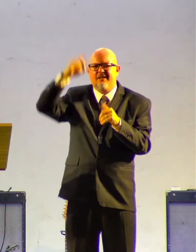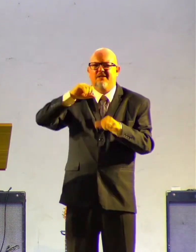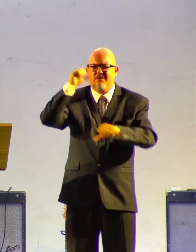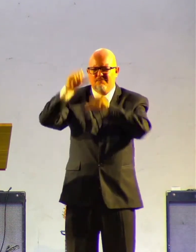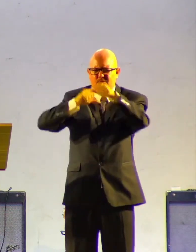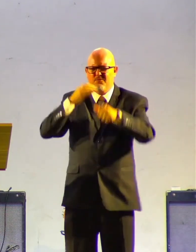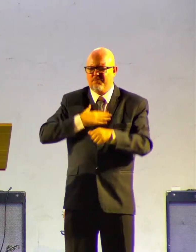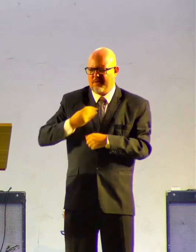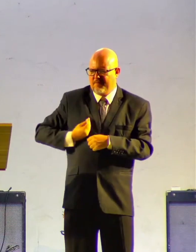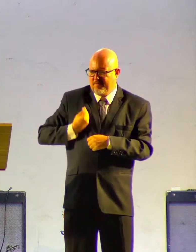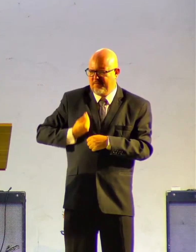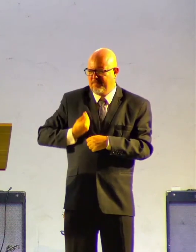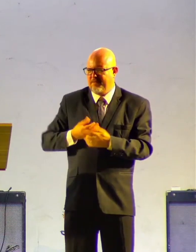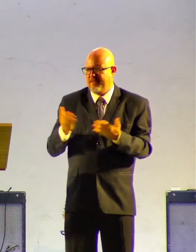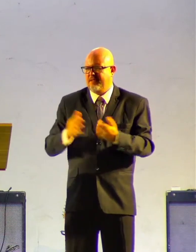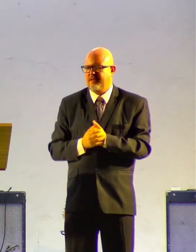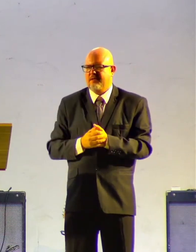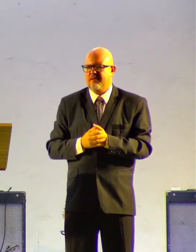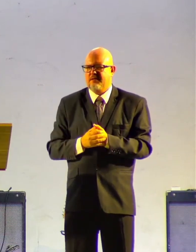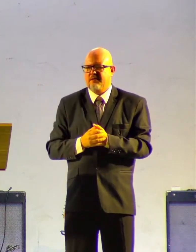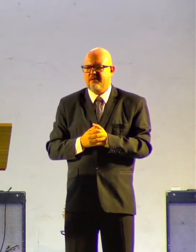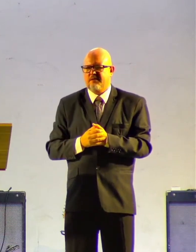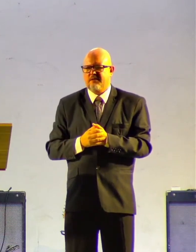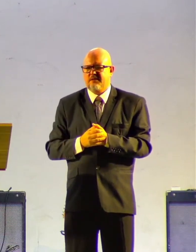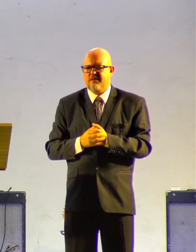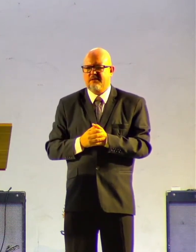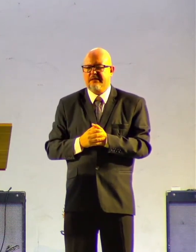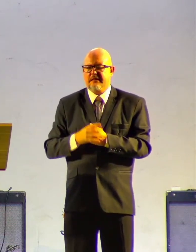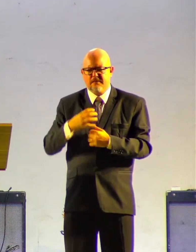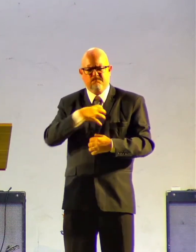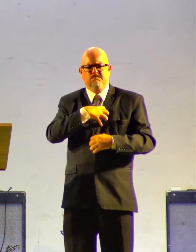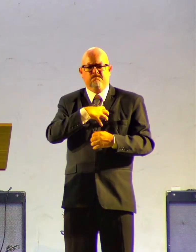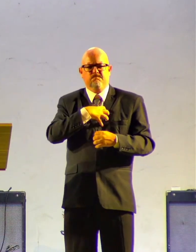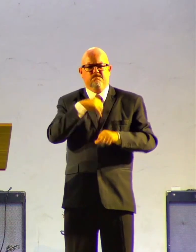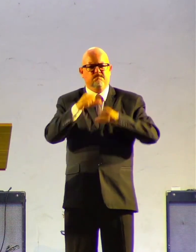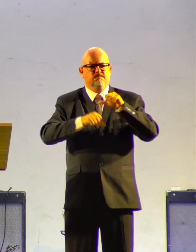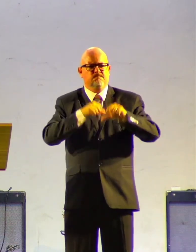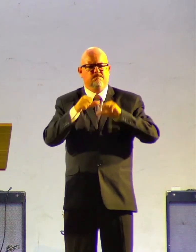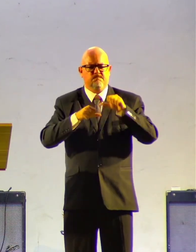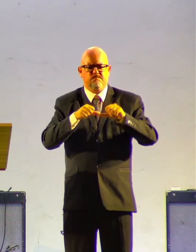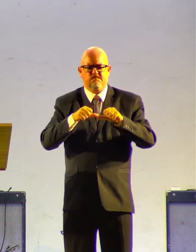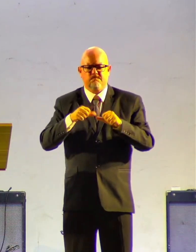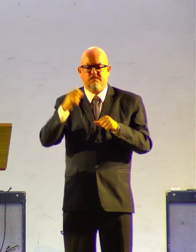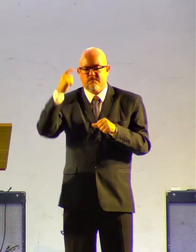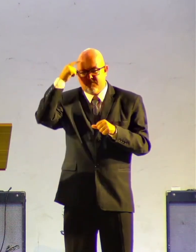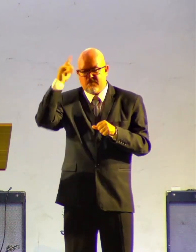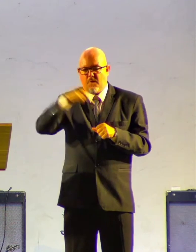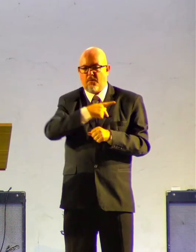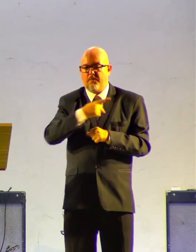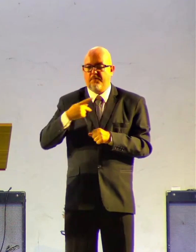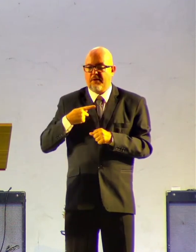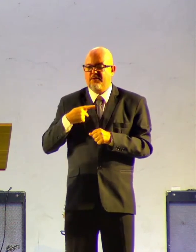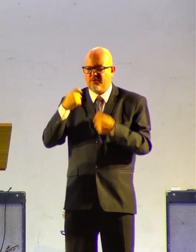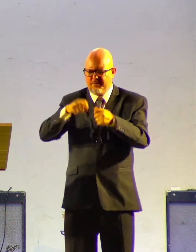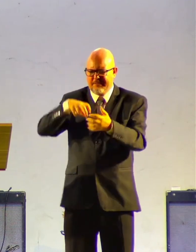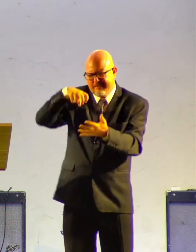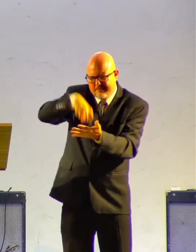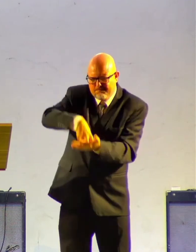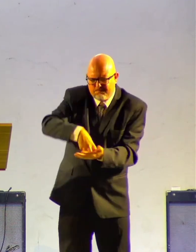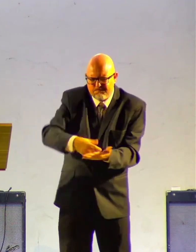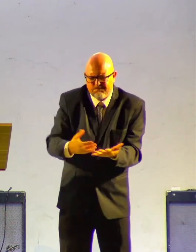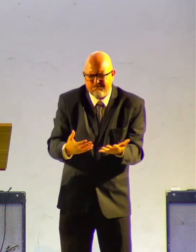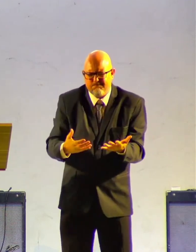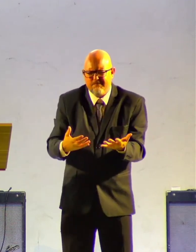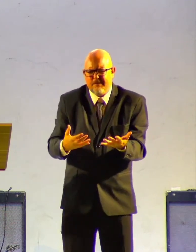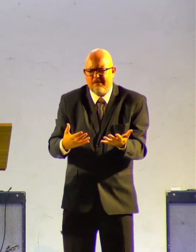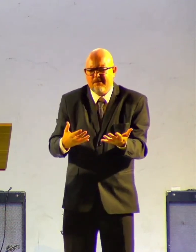Deus, dobra a minha vida. E esse menino saiu dali impactado, e ele pensou: meu Deus, se o meu pastor precisa ser dobrado,